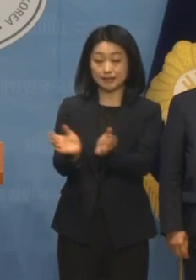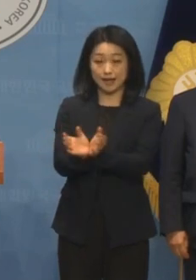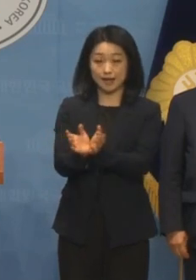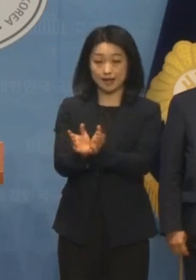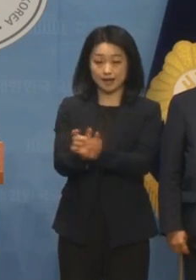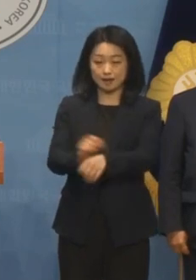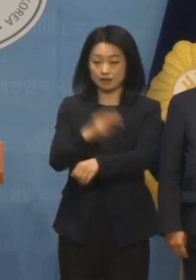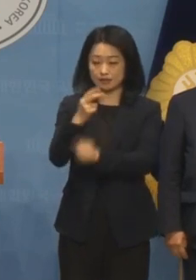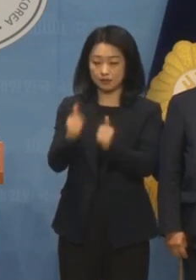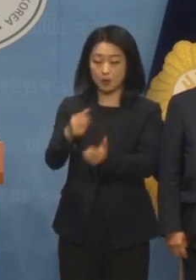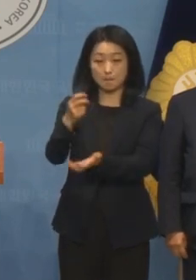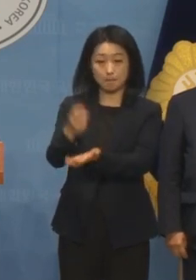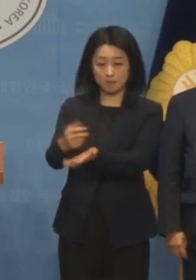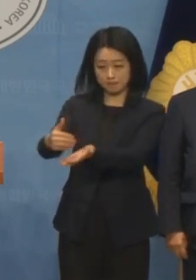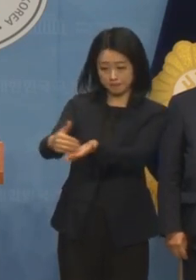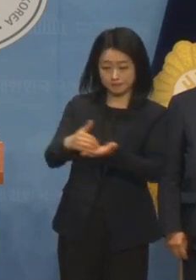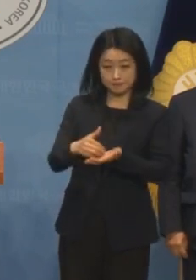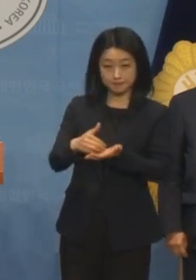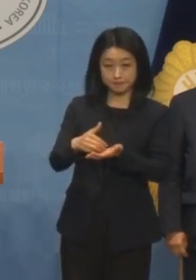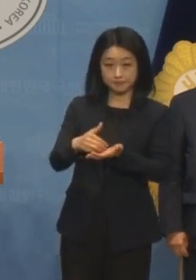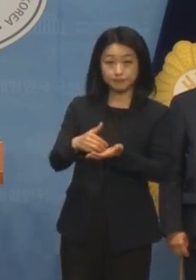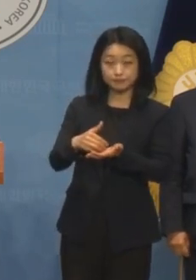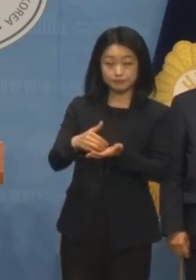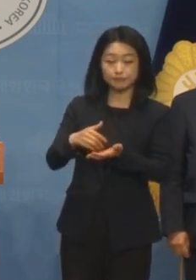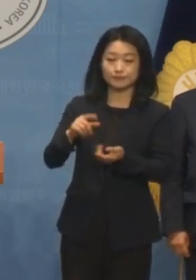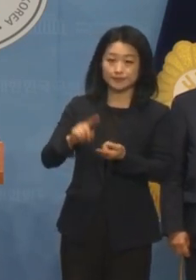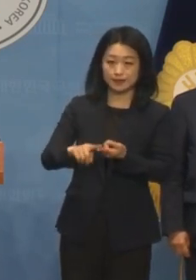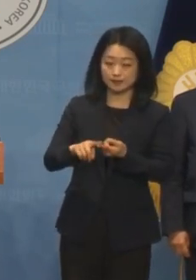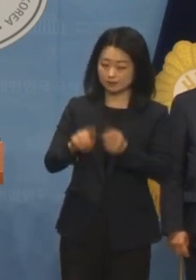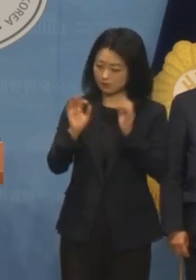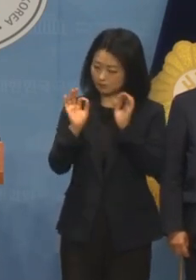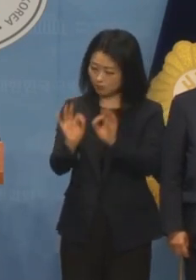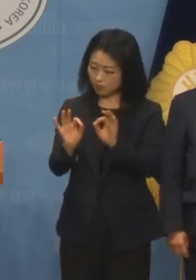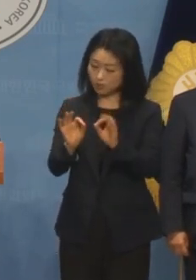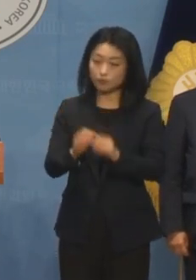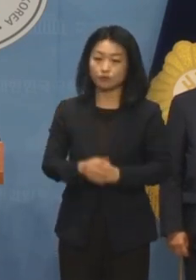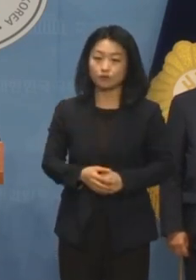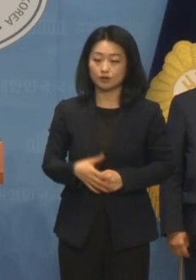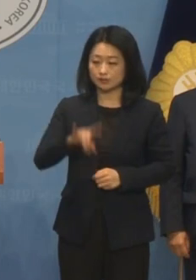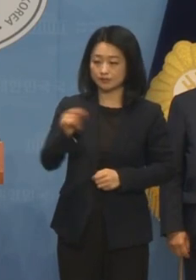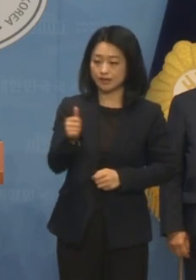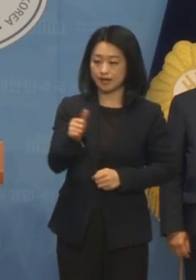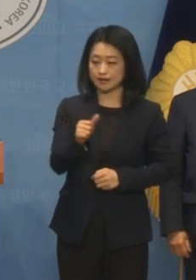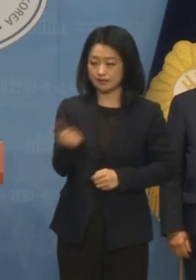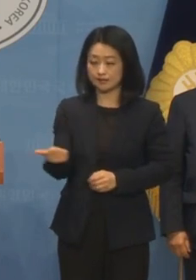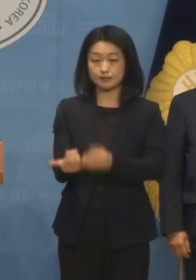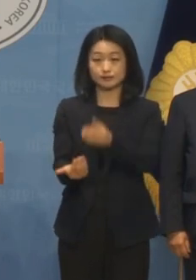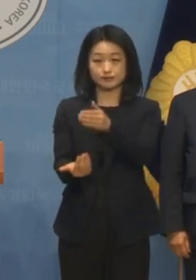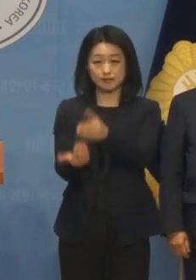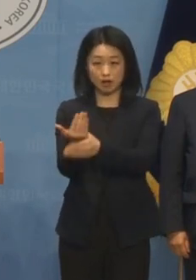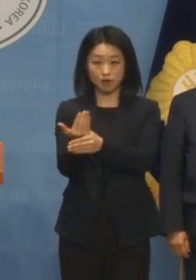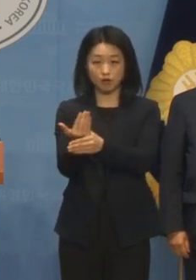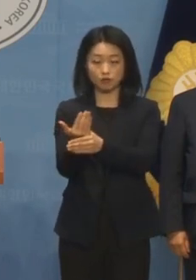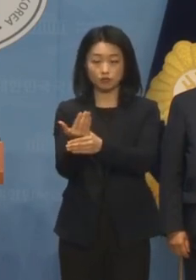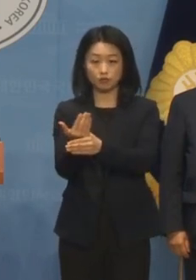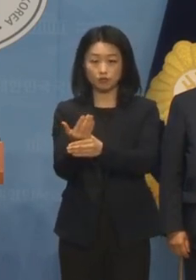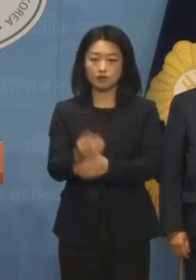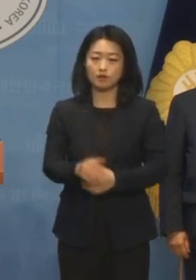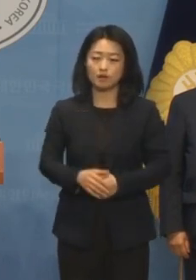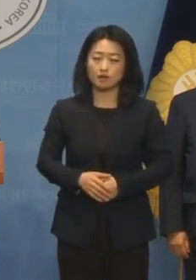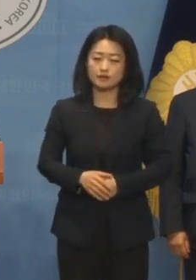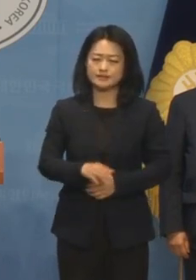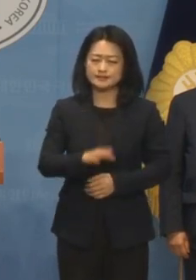최상병 특검법에 대한 재의결 추진을 보면서 최상병 사건이 갈수록